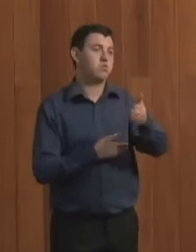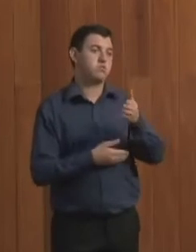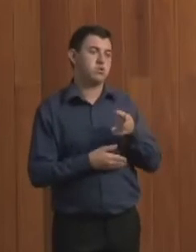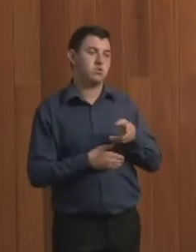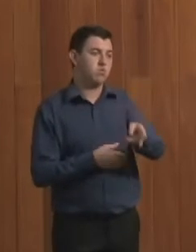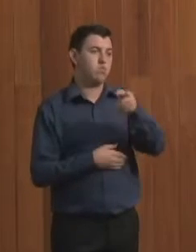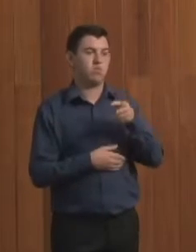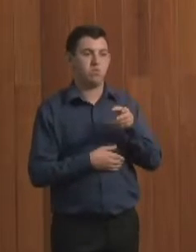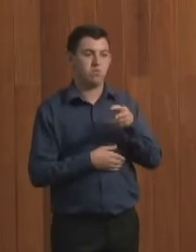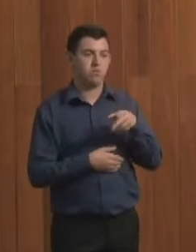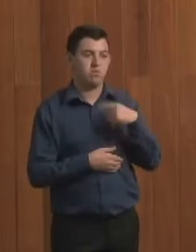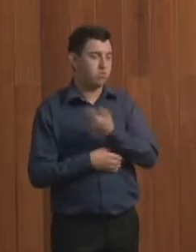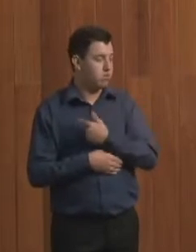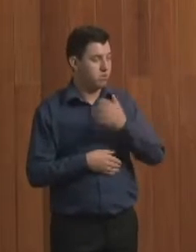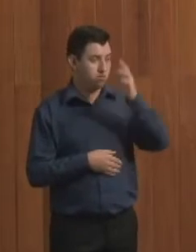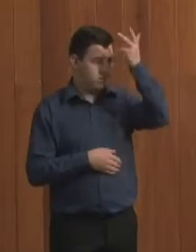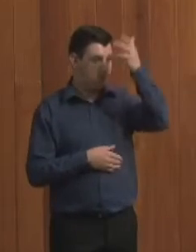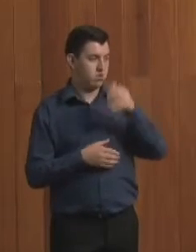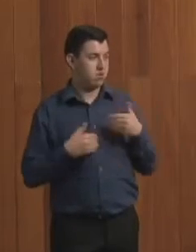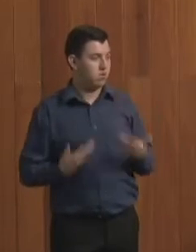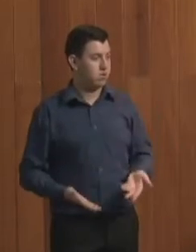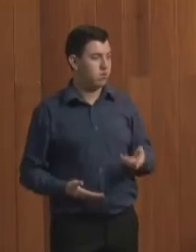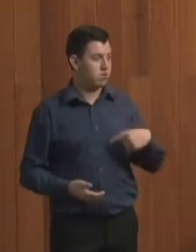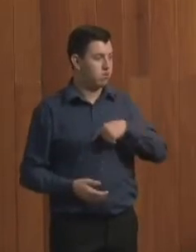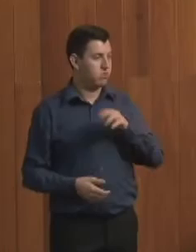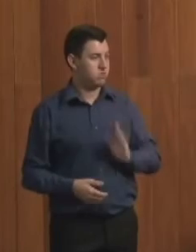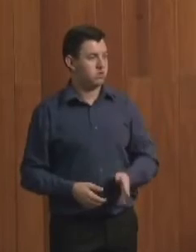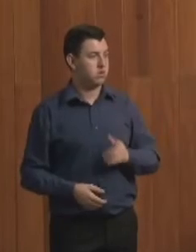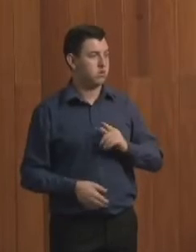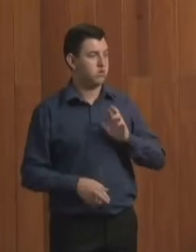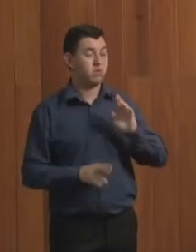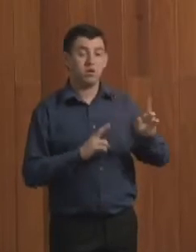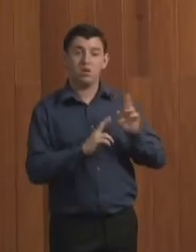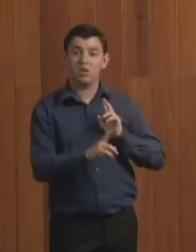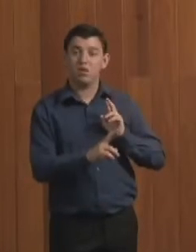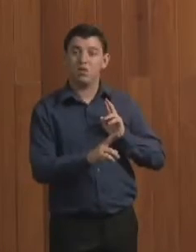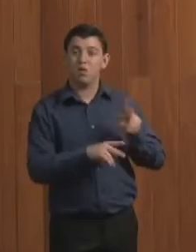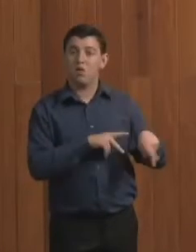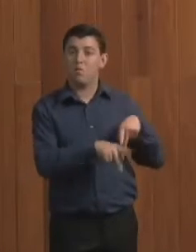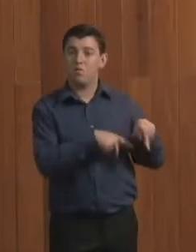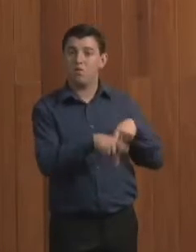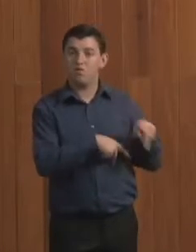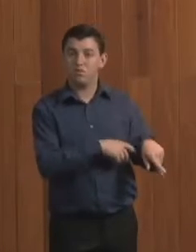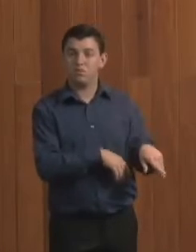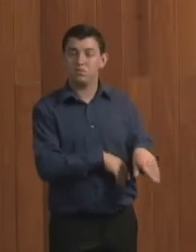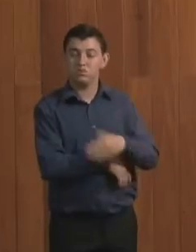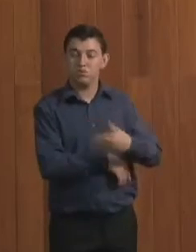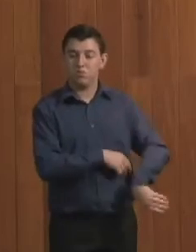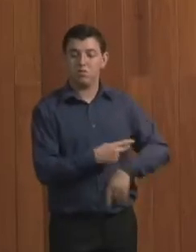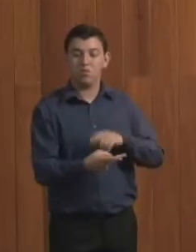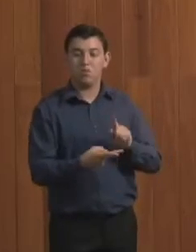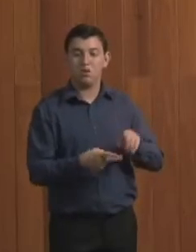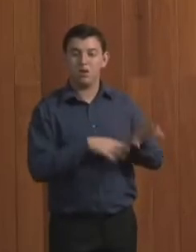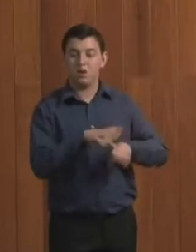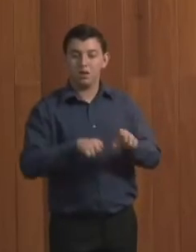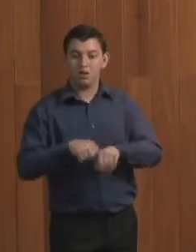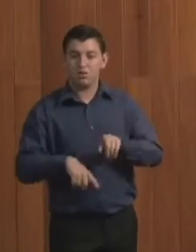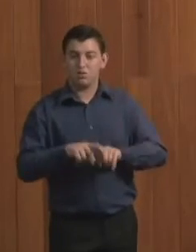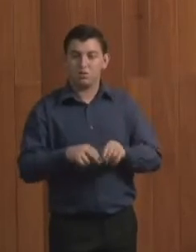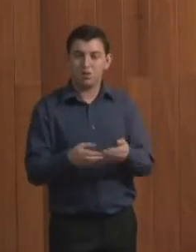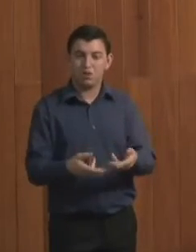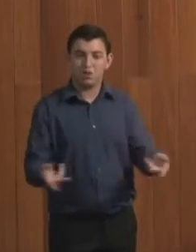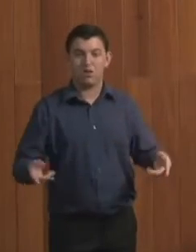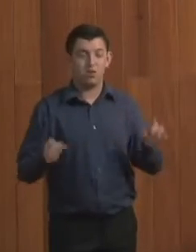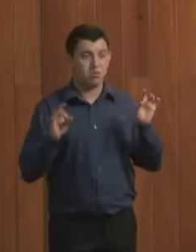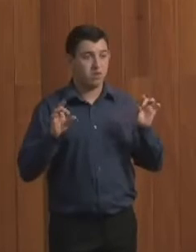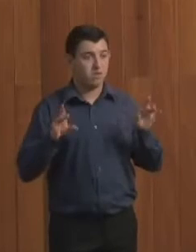devidos encaminhamentos. Então, em relação à população em situação de rua e catadores de materiais recicláveis,